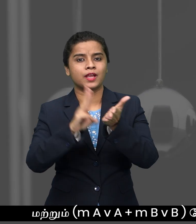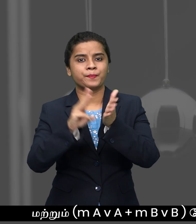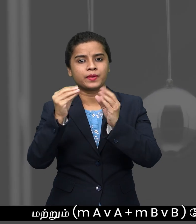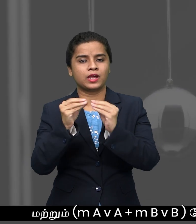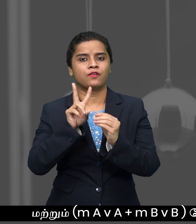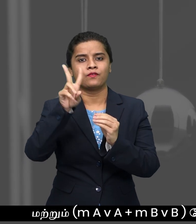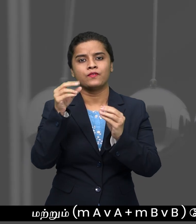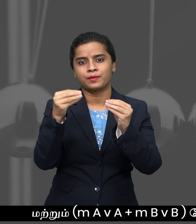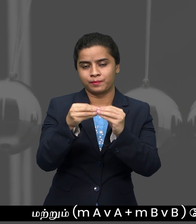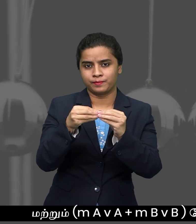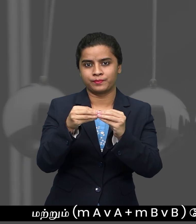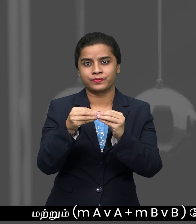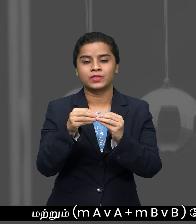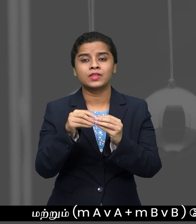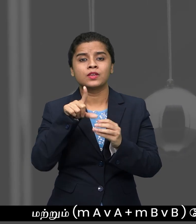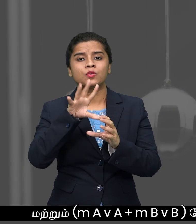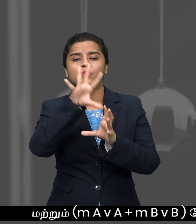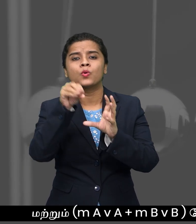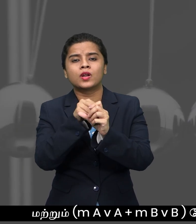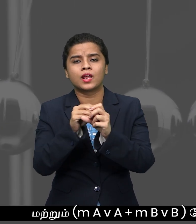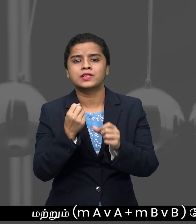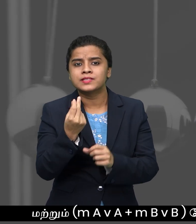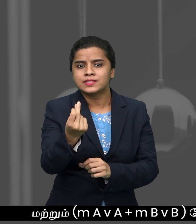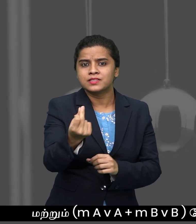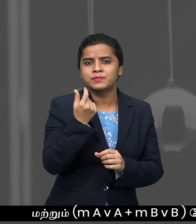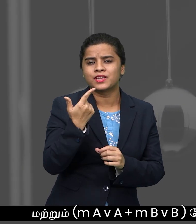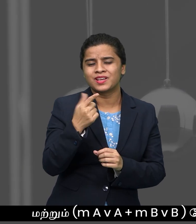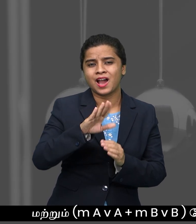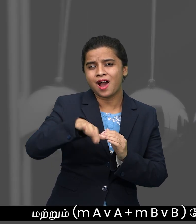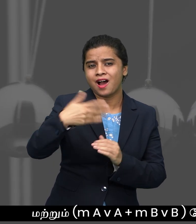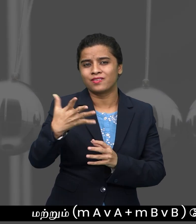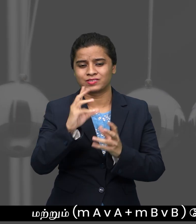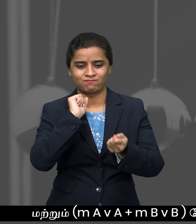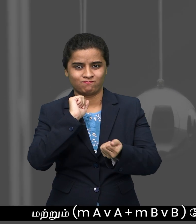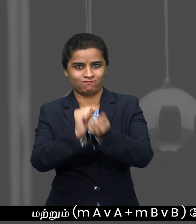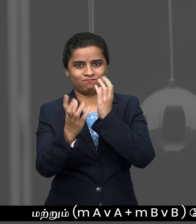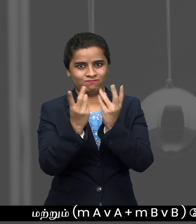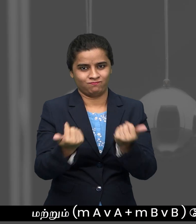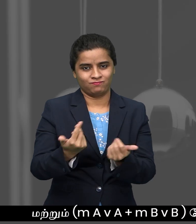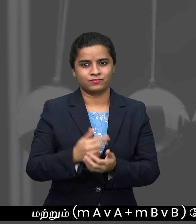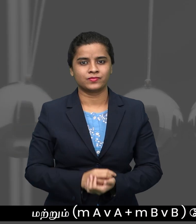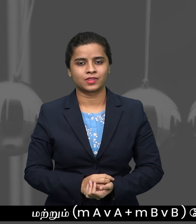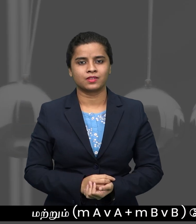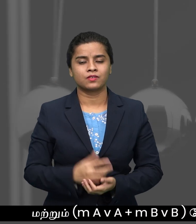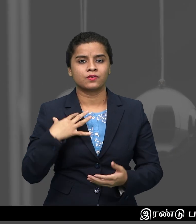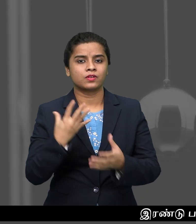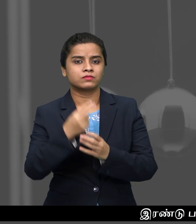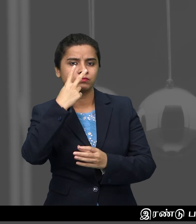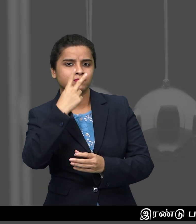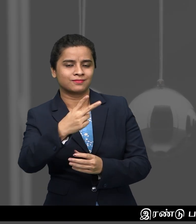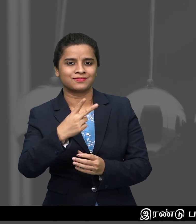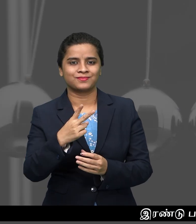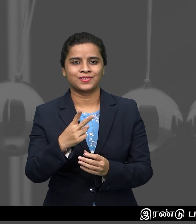கீழ் இலக்க a v கீழ் இலக்க a கூட்டல் m கீழ் இலக்க b v கீழ் இலக்க b மோதலுக்கு பிறகு அவற்றின் மொத்த வேகம்.